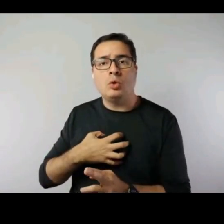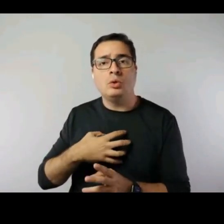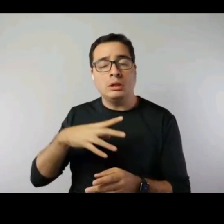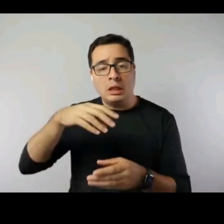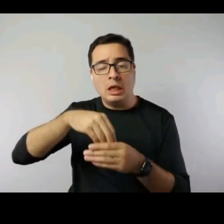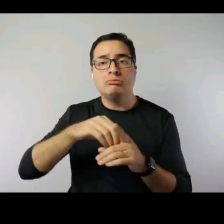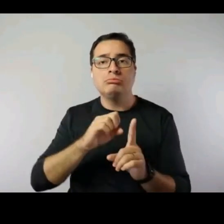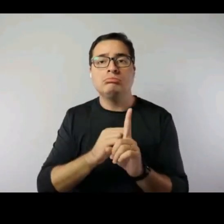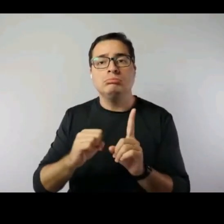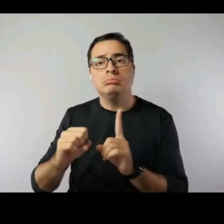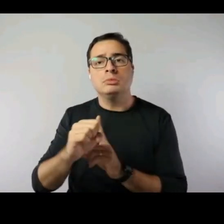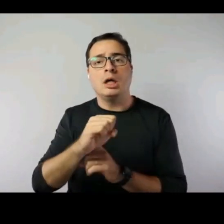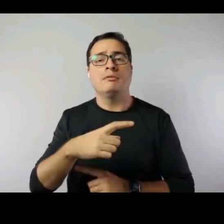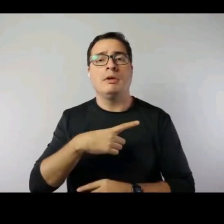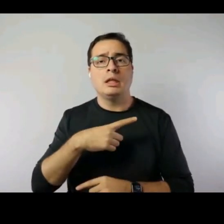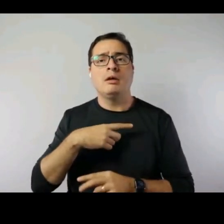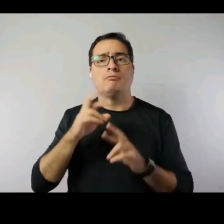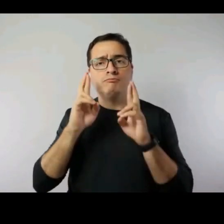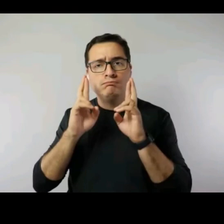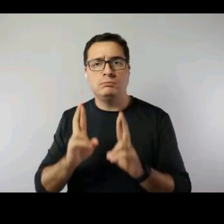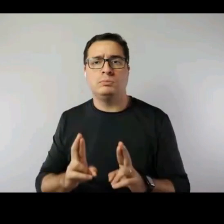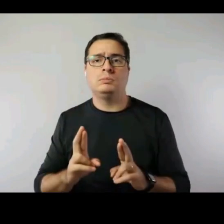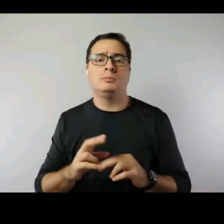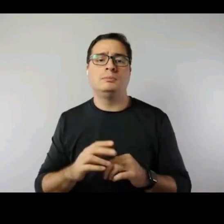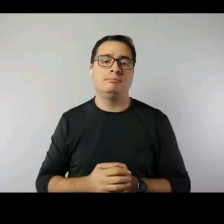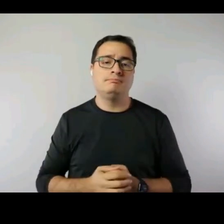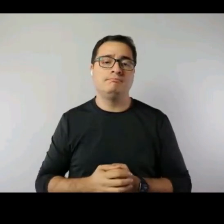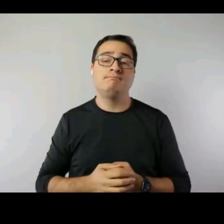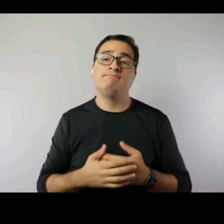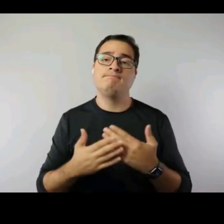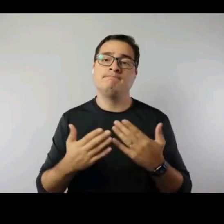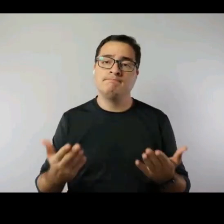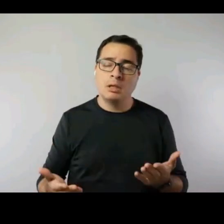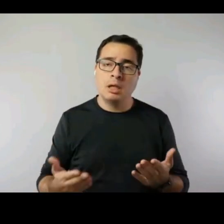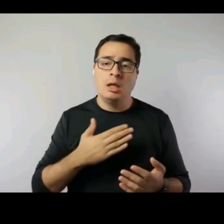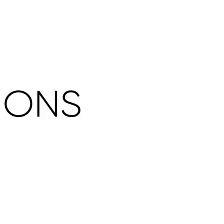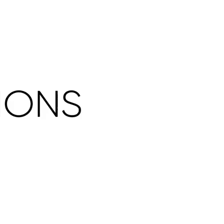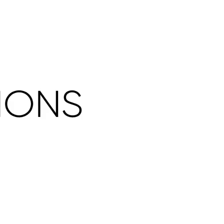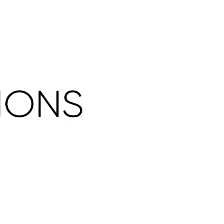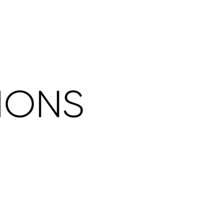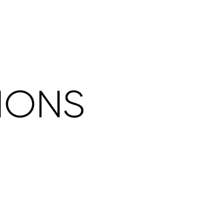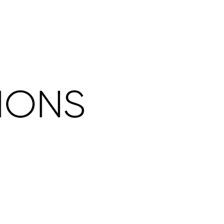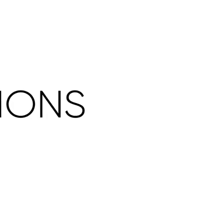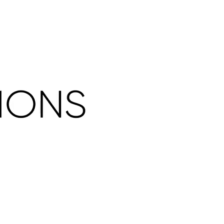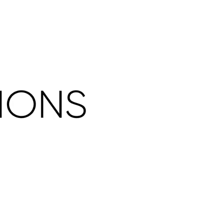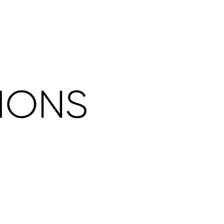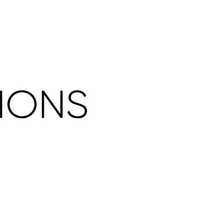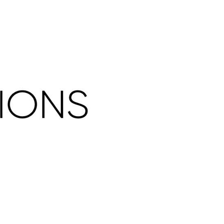Teremos algum respeito. Por fim, eu gostaria de agradecer